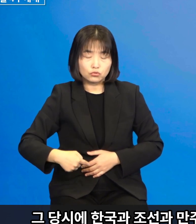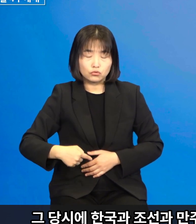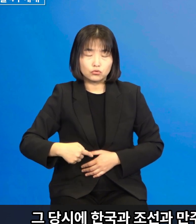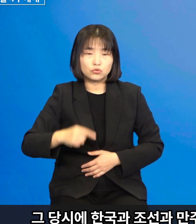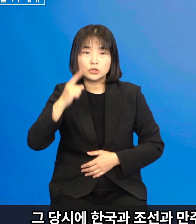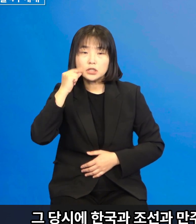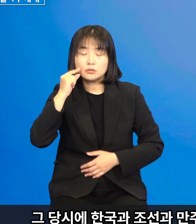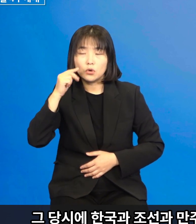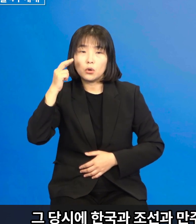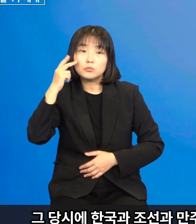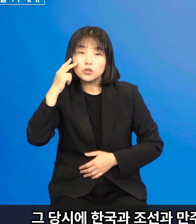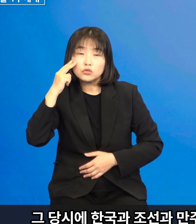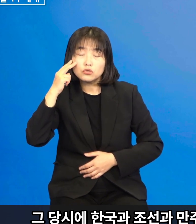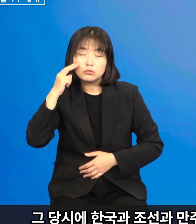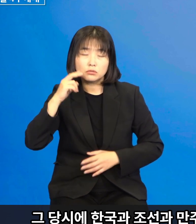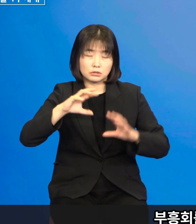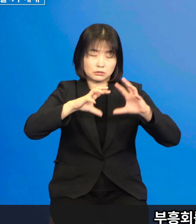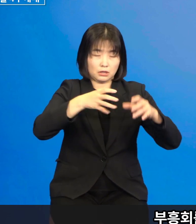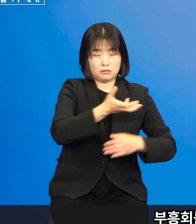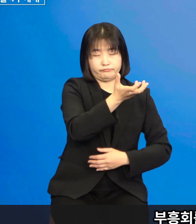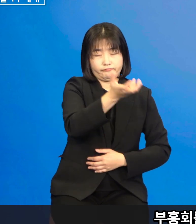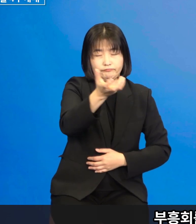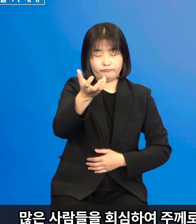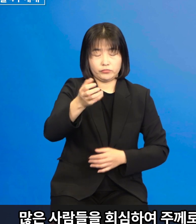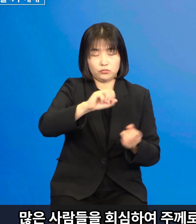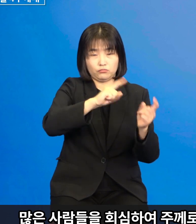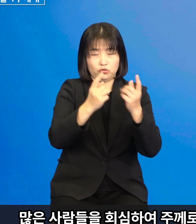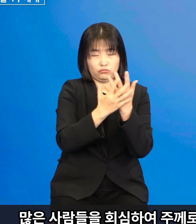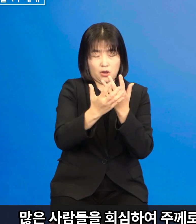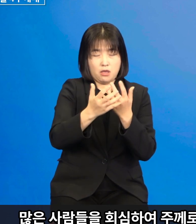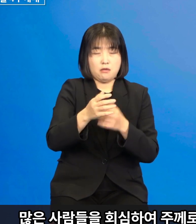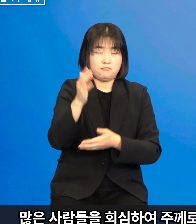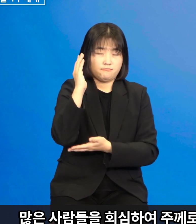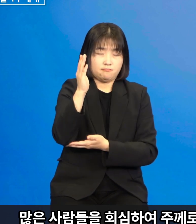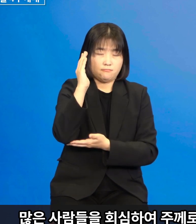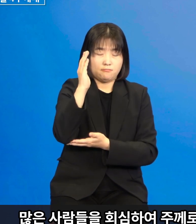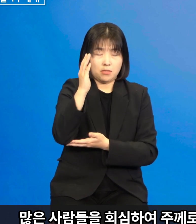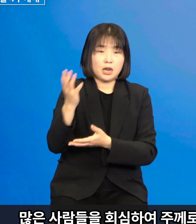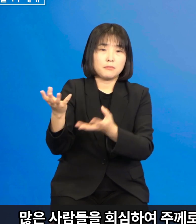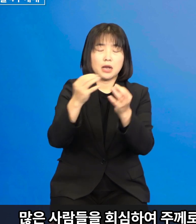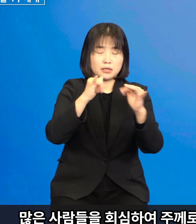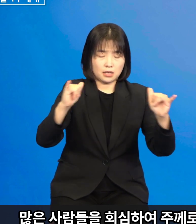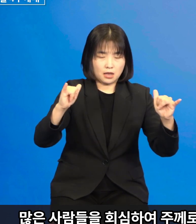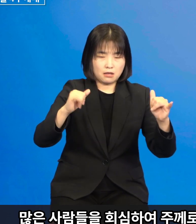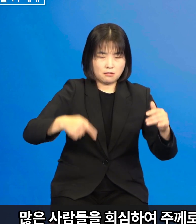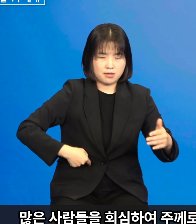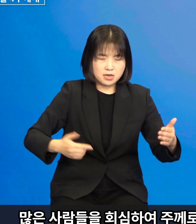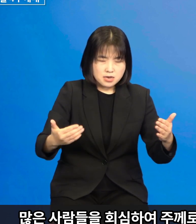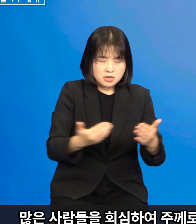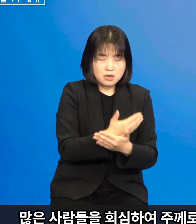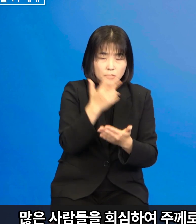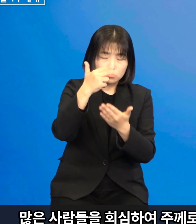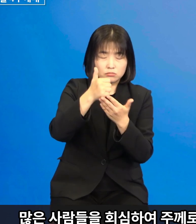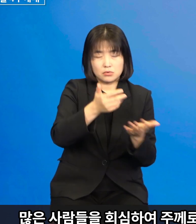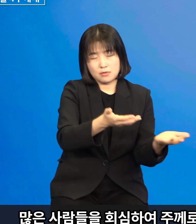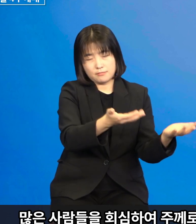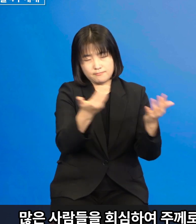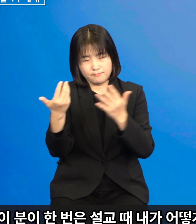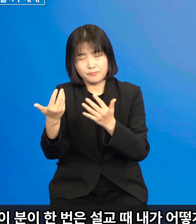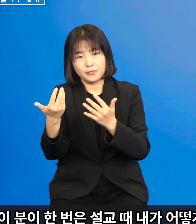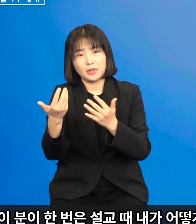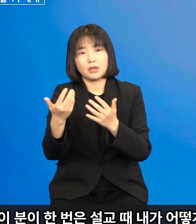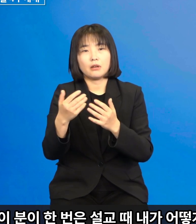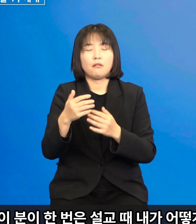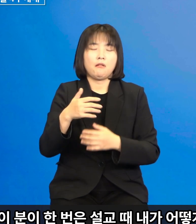일본, 미국 세계 곳곳을 다니면서 부흥회를 인도하면서 많은 사람들을 회심하여 주기로 인도하신 참 대단하신